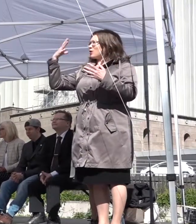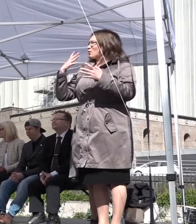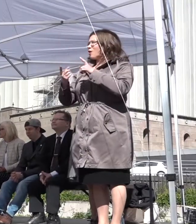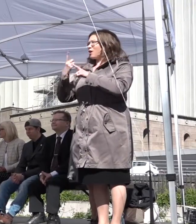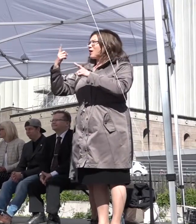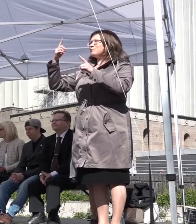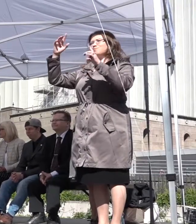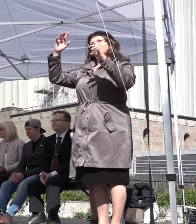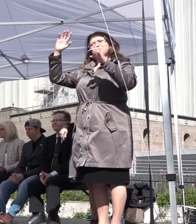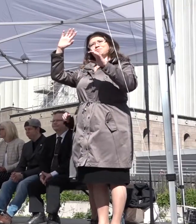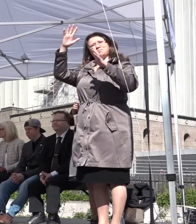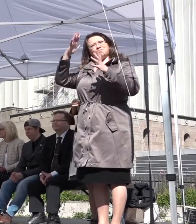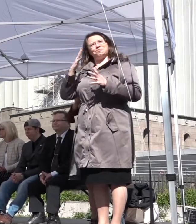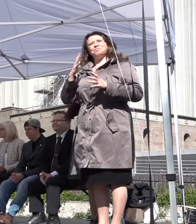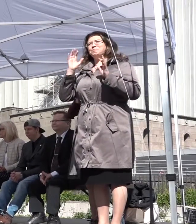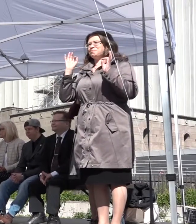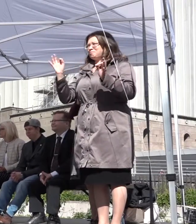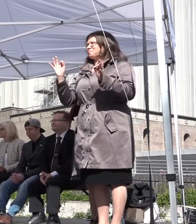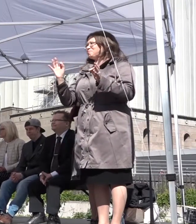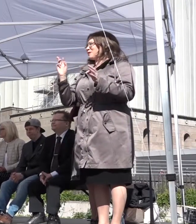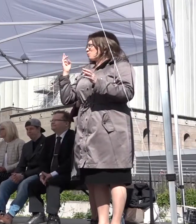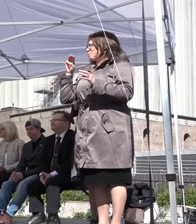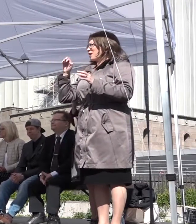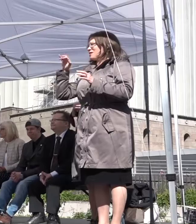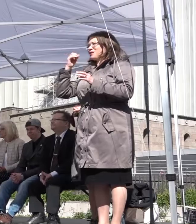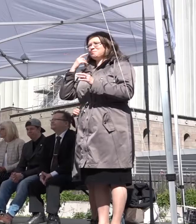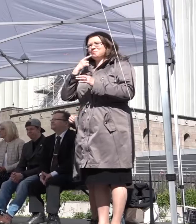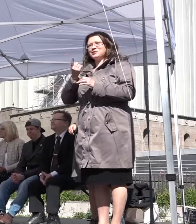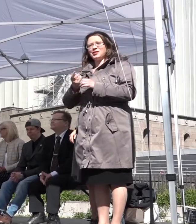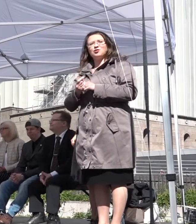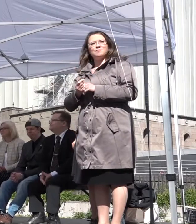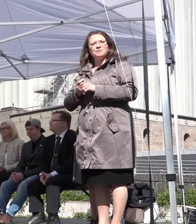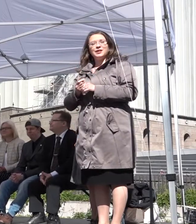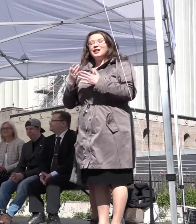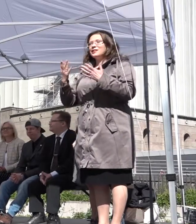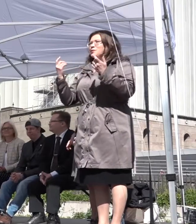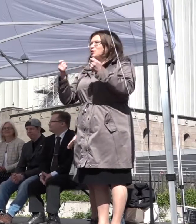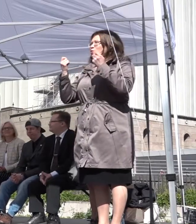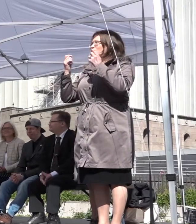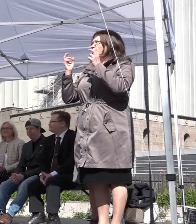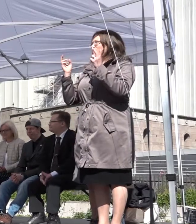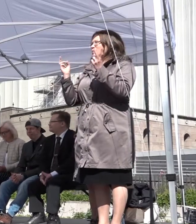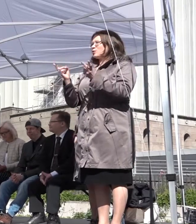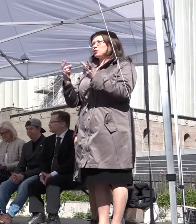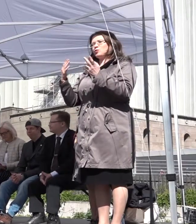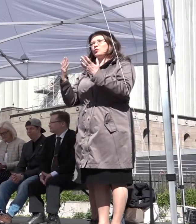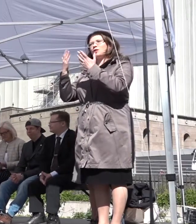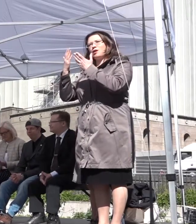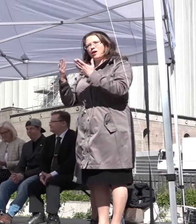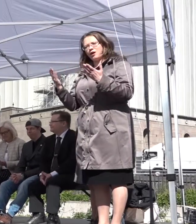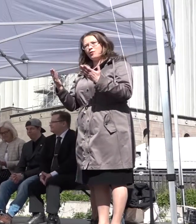niin loistavasti paistamaan päivän kunniaksi. Olemme saaneet tähän juhlaan myöskin erittäin